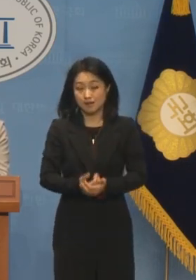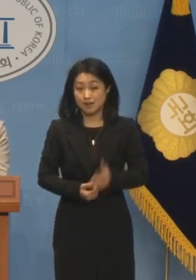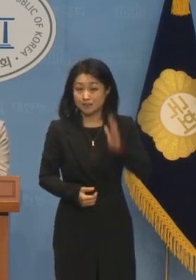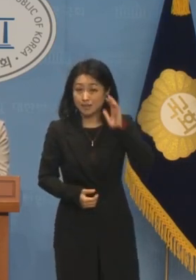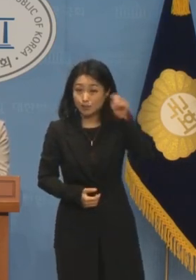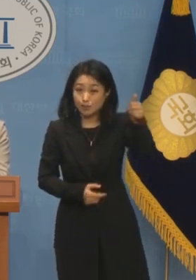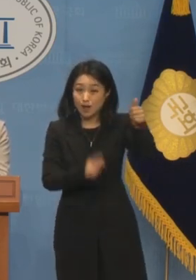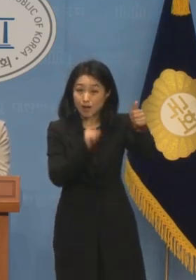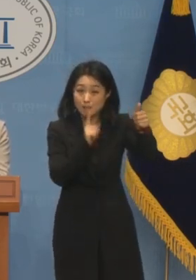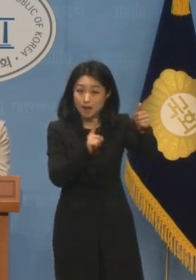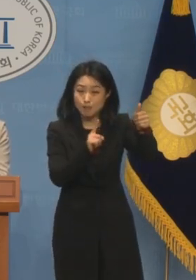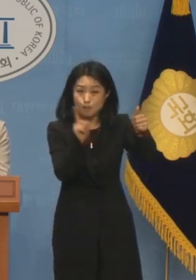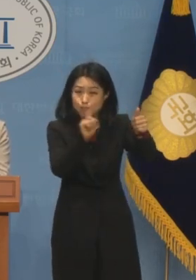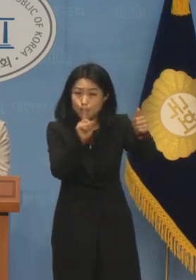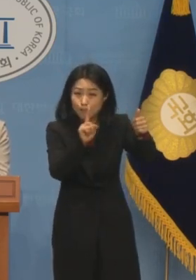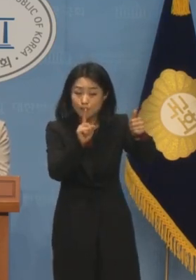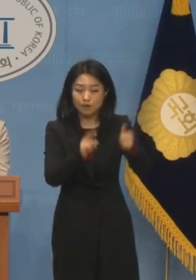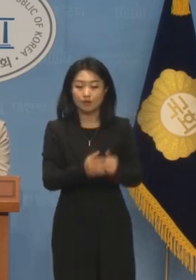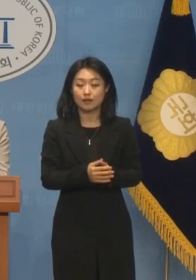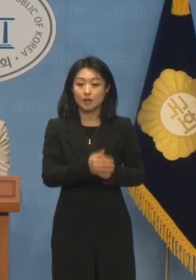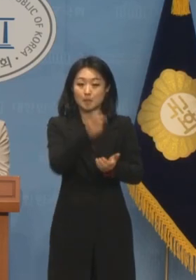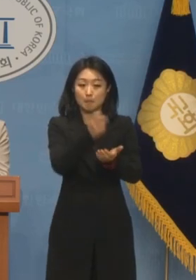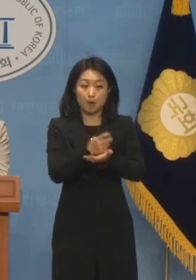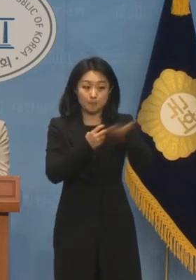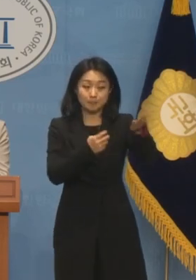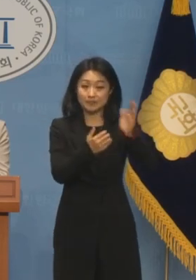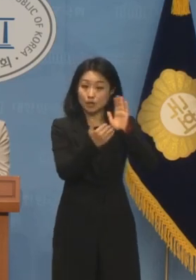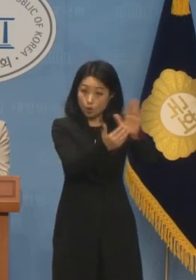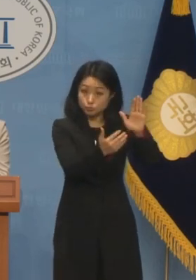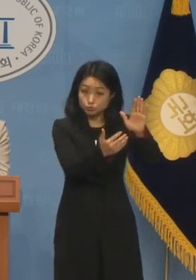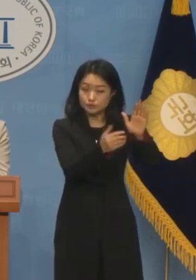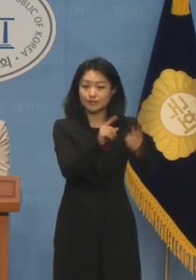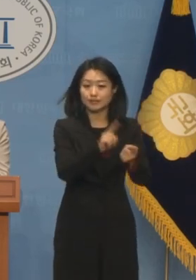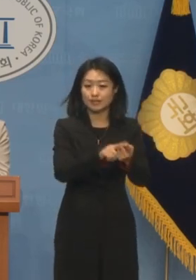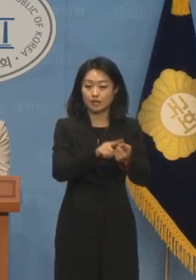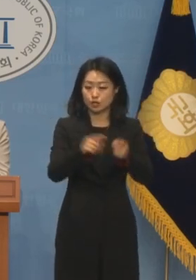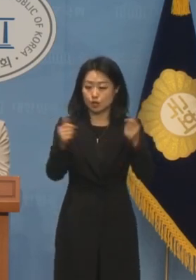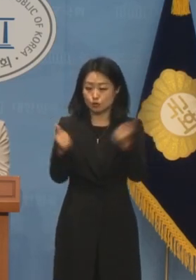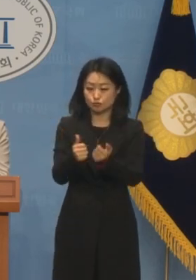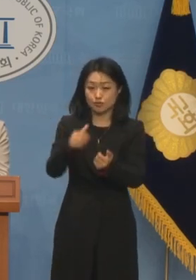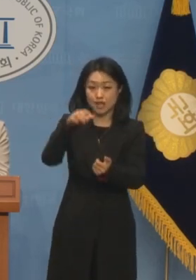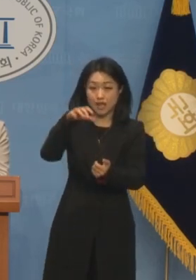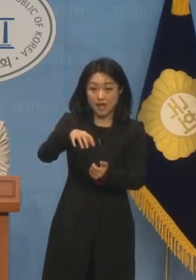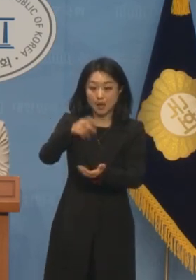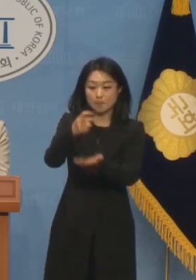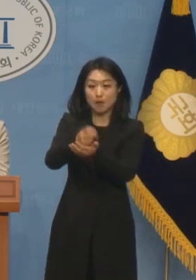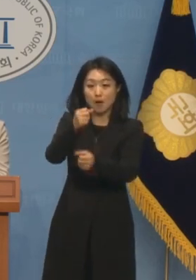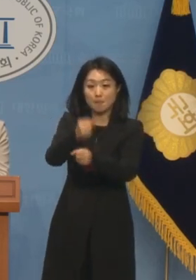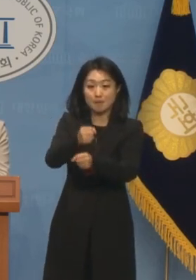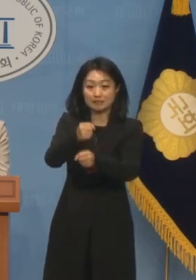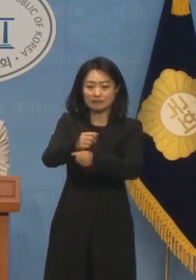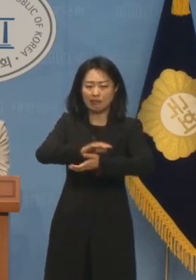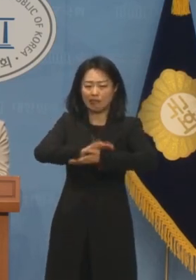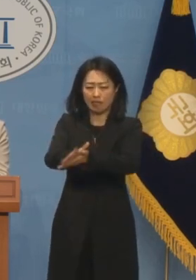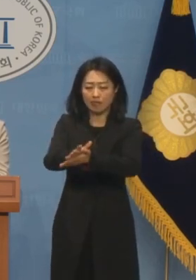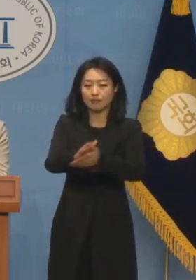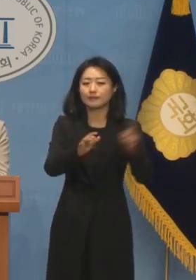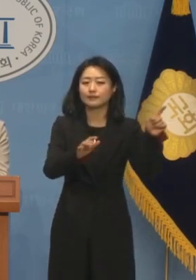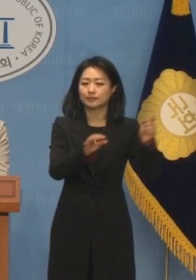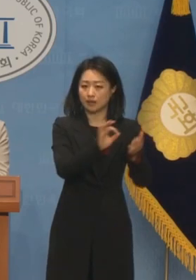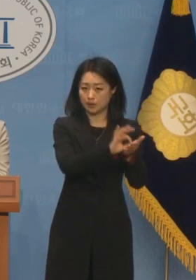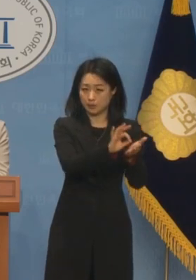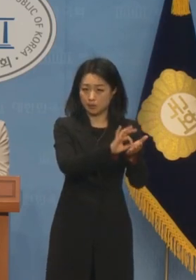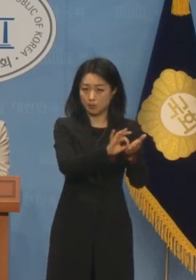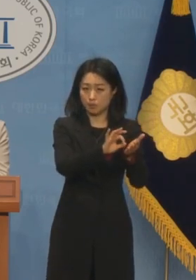대통령의 발언은 그동안 거부권을 국회의 입법권을 무력화하는 데 써왔고